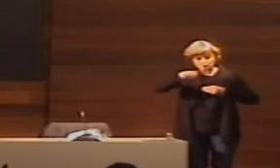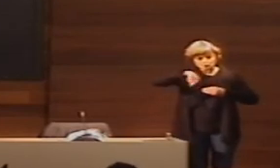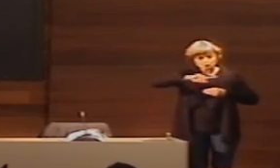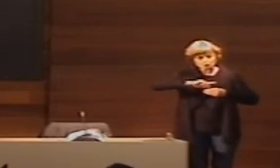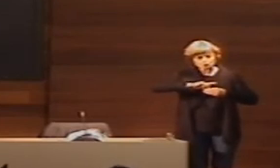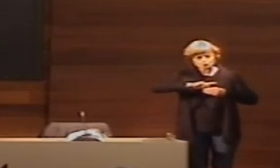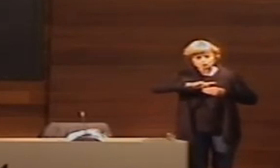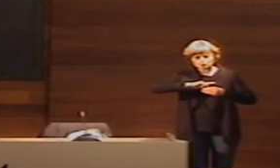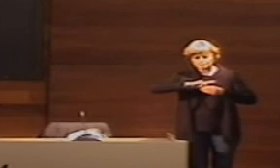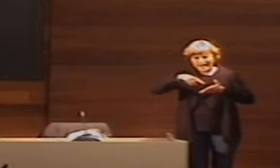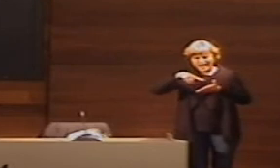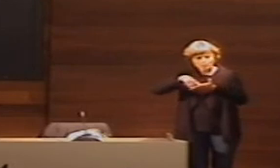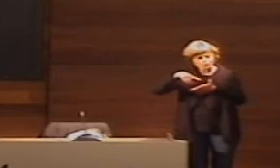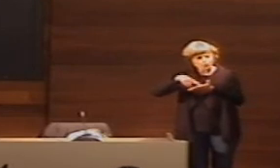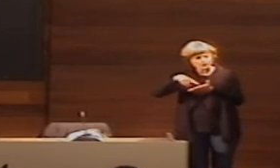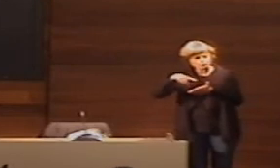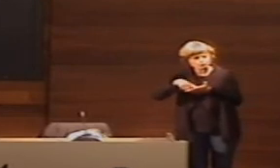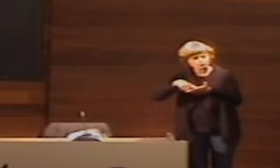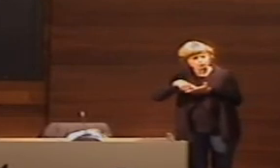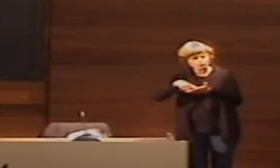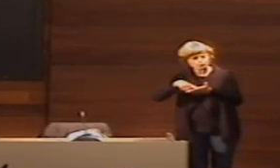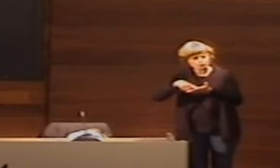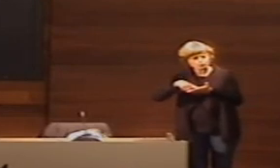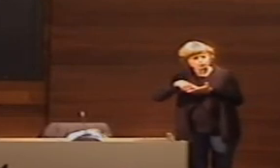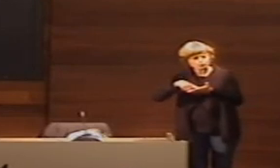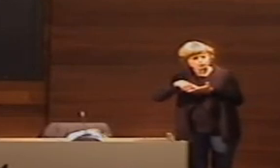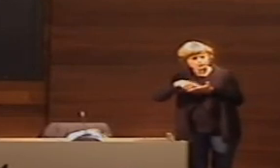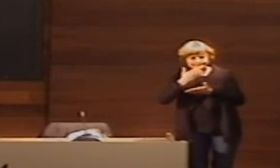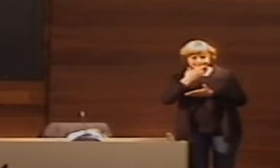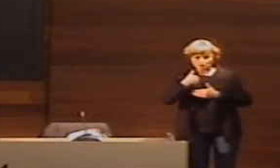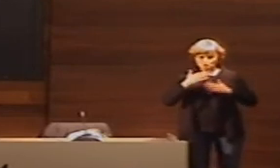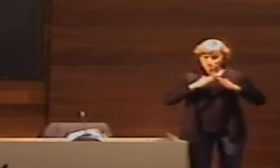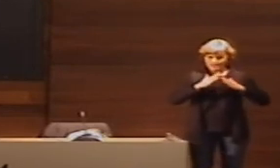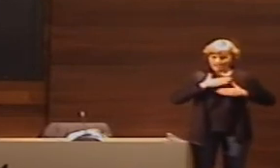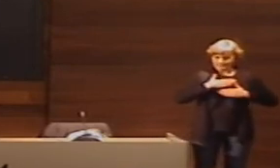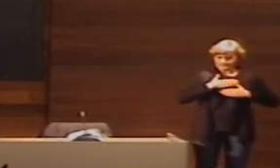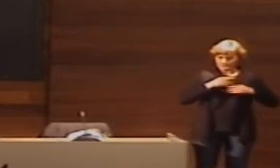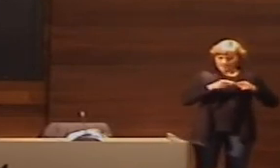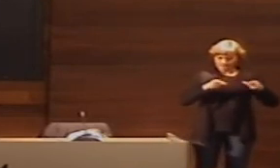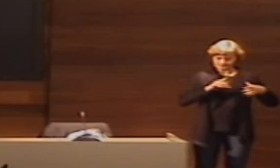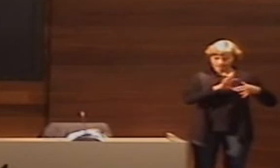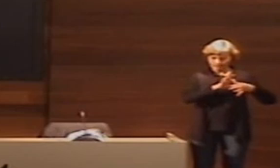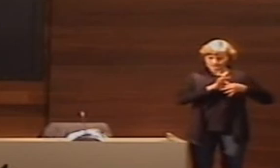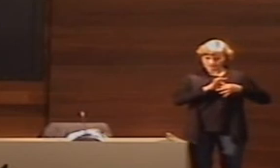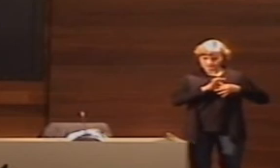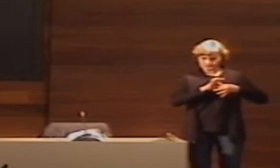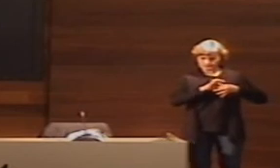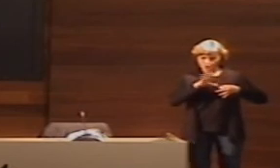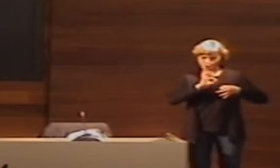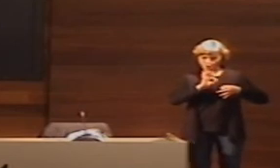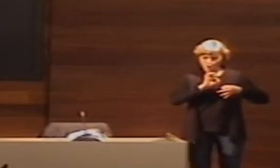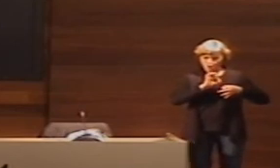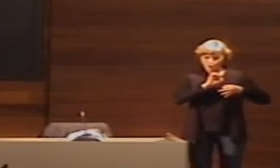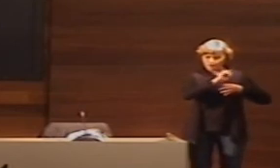soportan ningún coste por lo que va a papeleras, solamente lo que va a recogida selectiva y algo de valorización